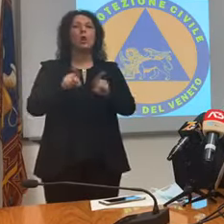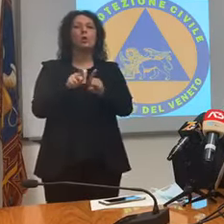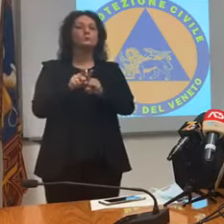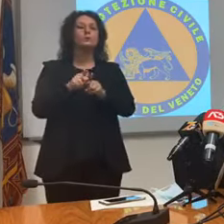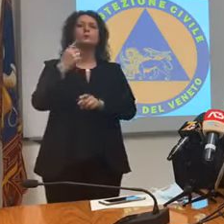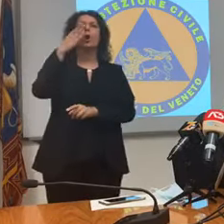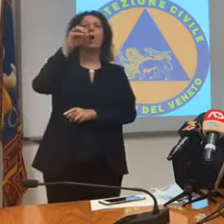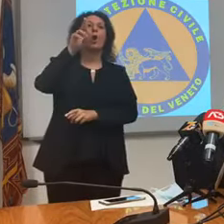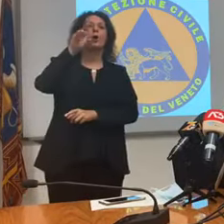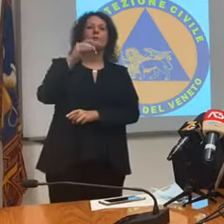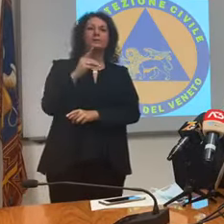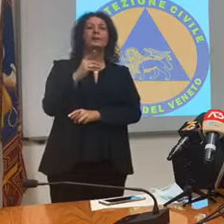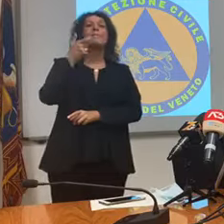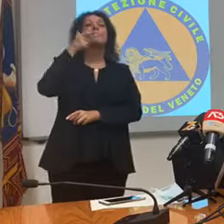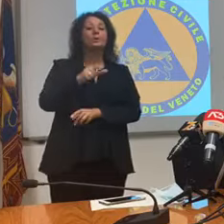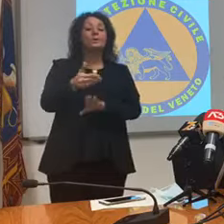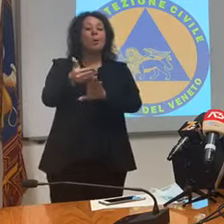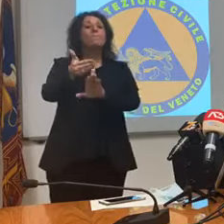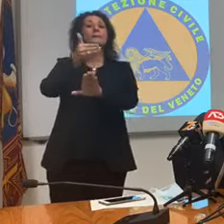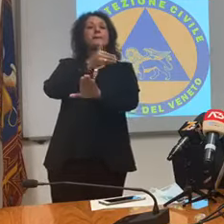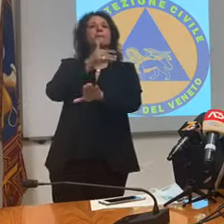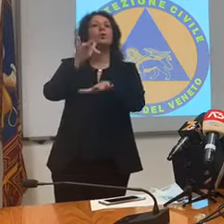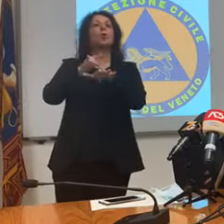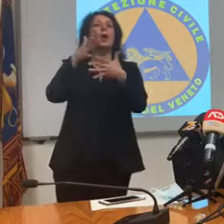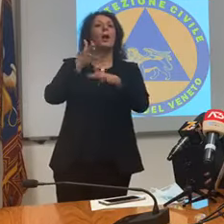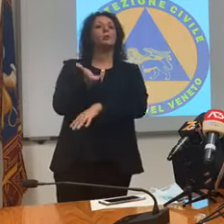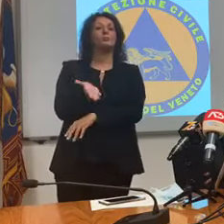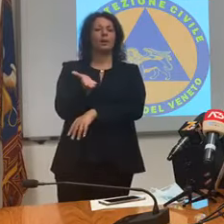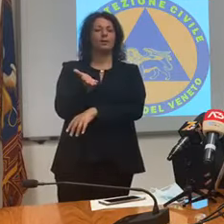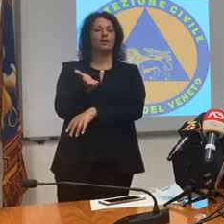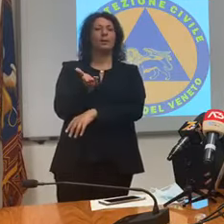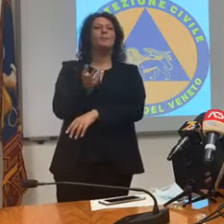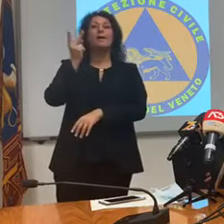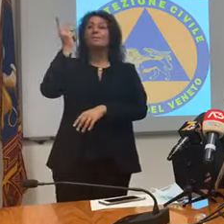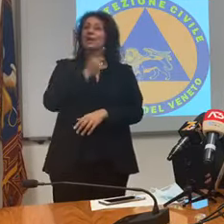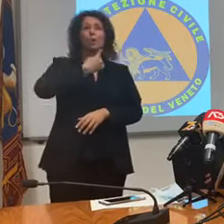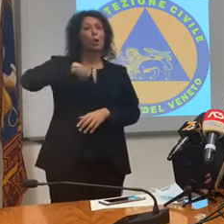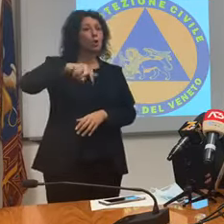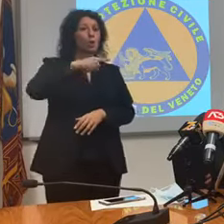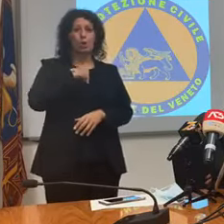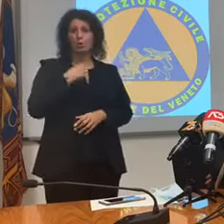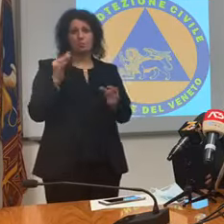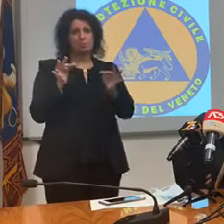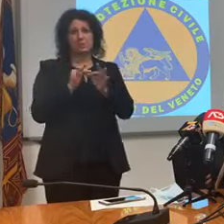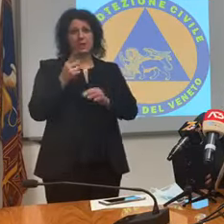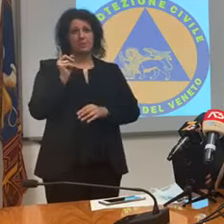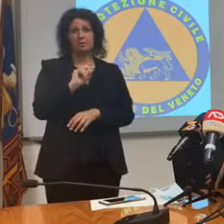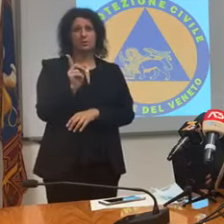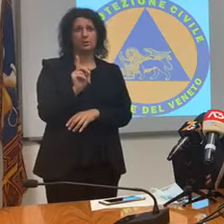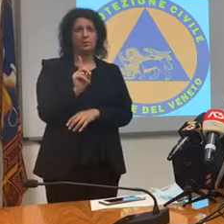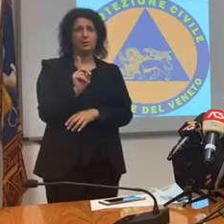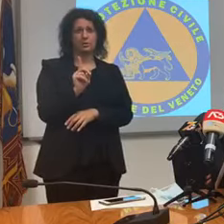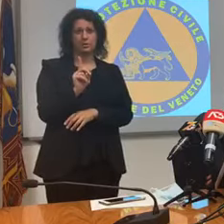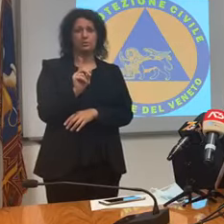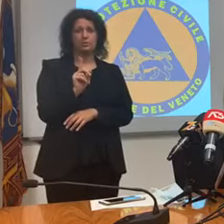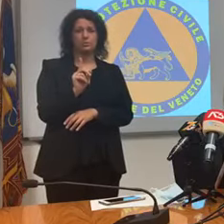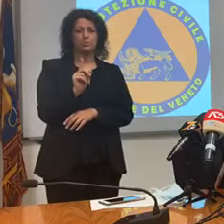quello che è stato appunto in precedenza e quant'altro. Siccome questa cosa non ci sembra corretta da un punto di vista, se